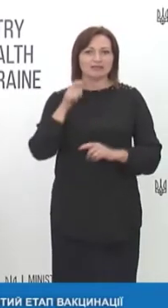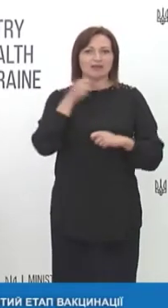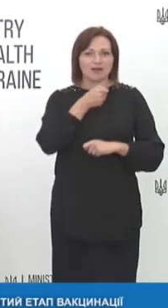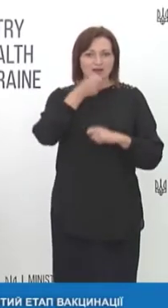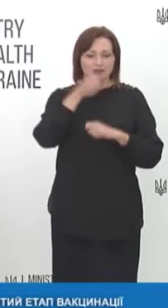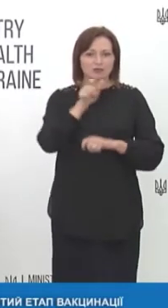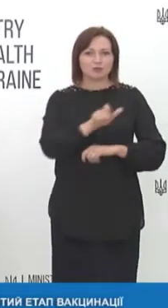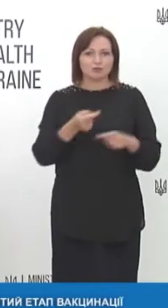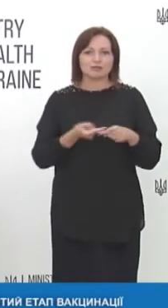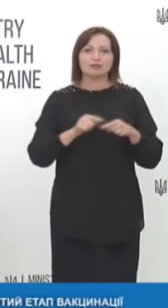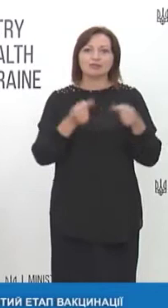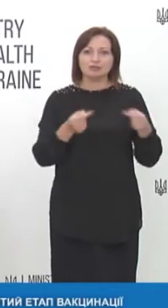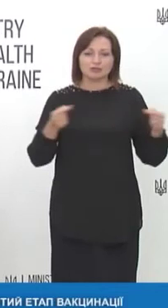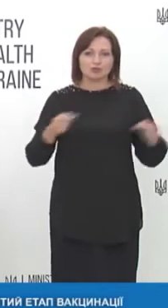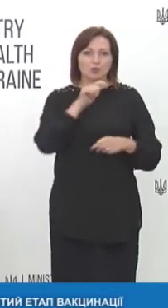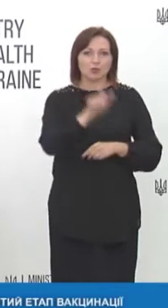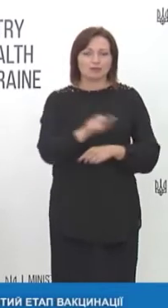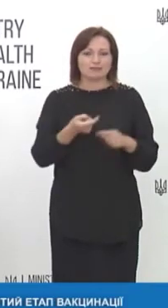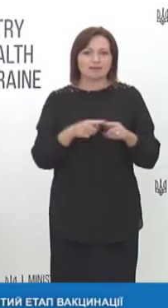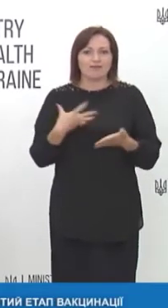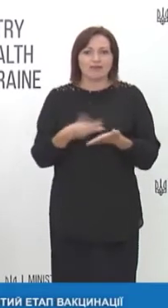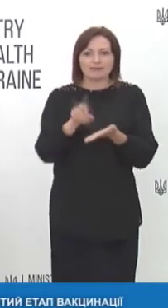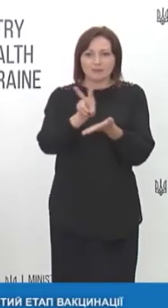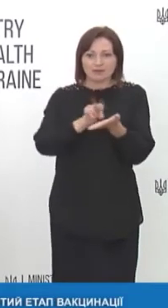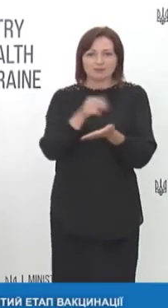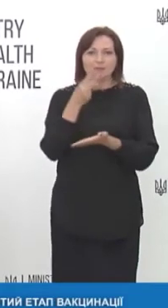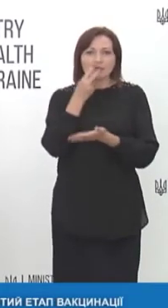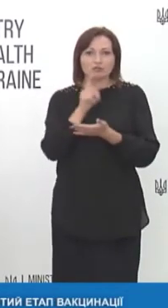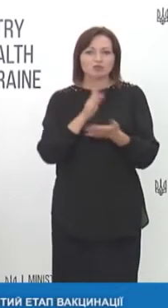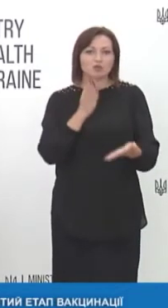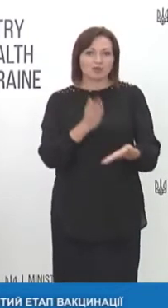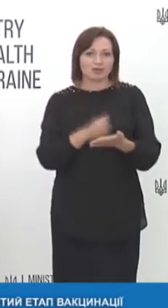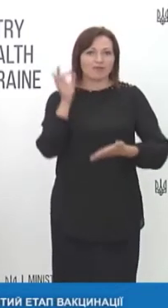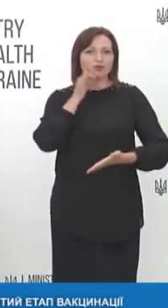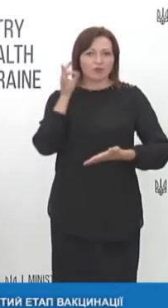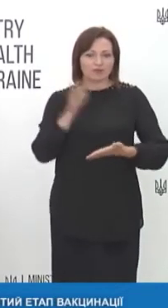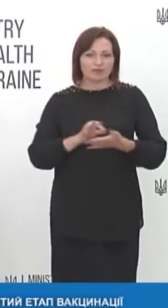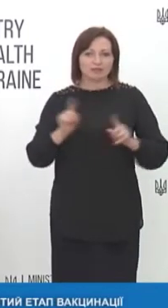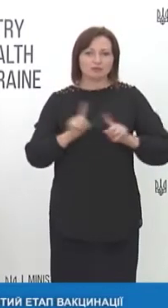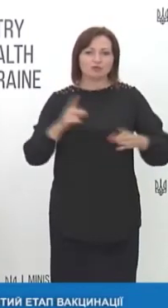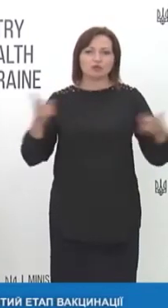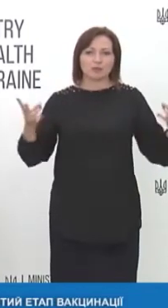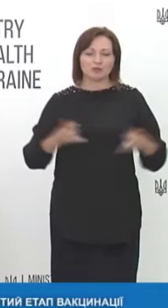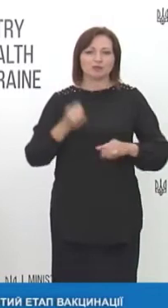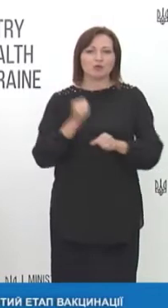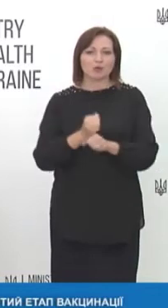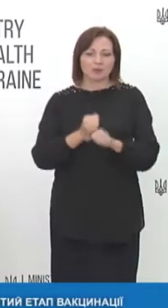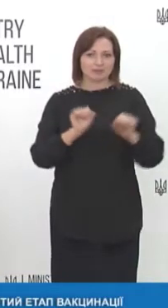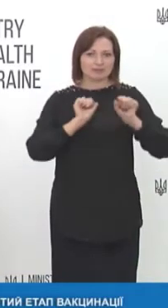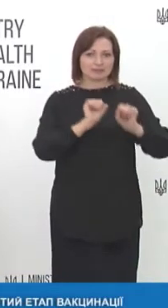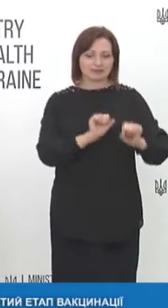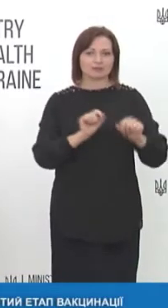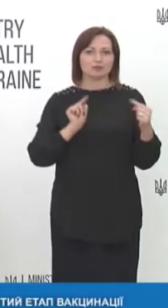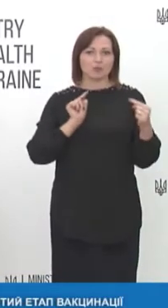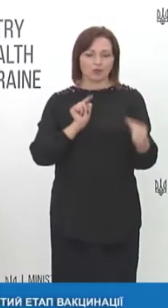українці, які власним прикладом показали, що вони є відповідальними і що необхідно робити захист